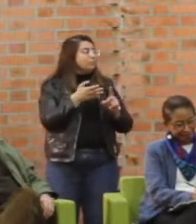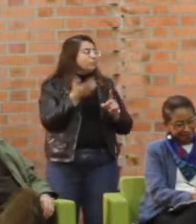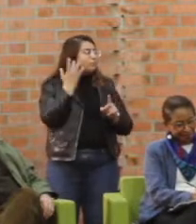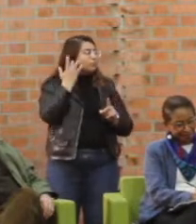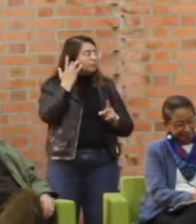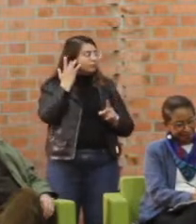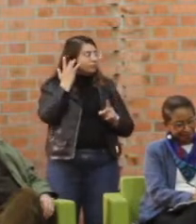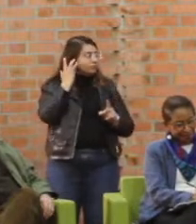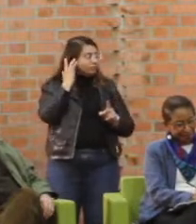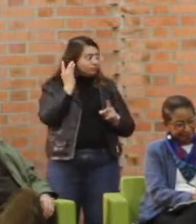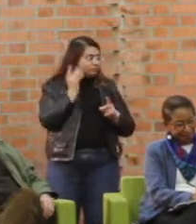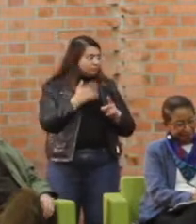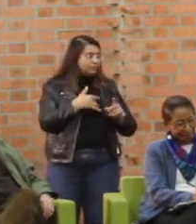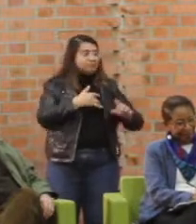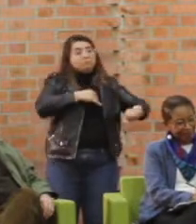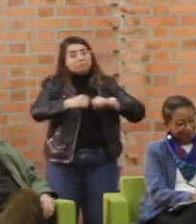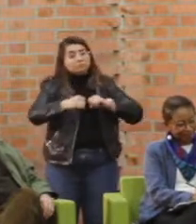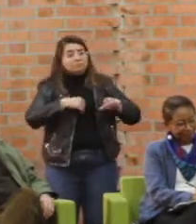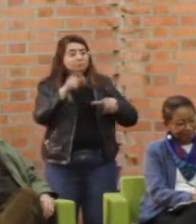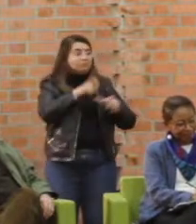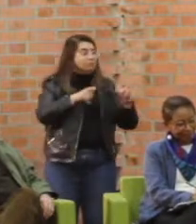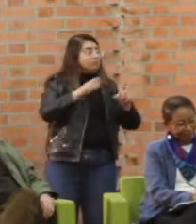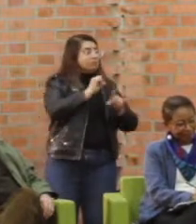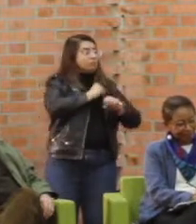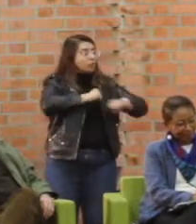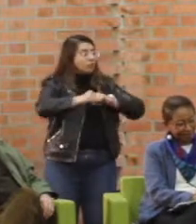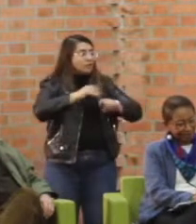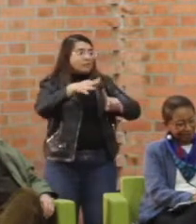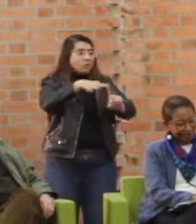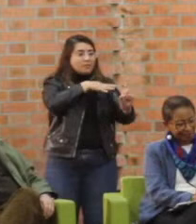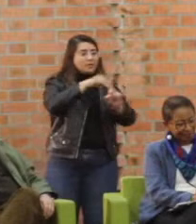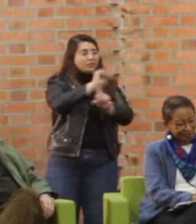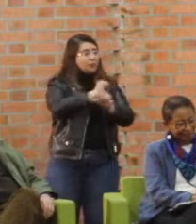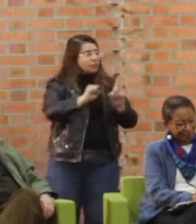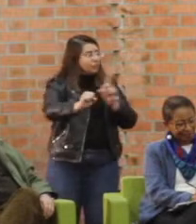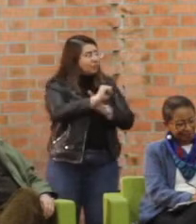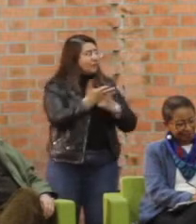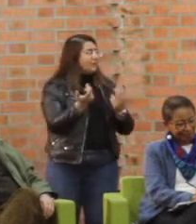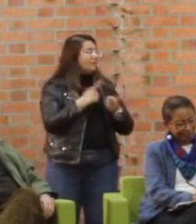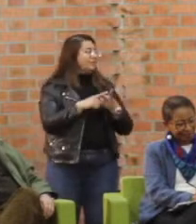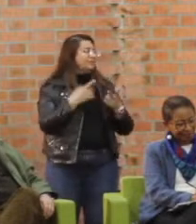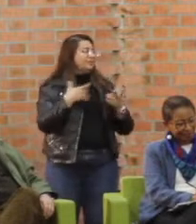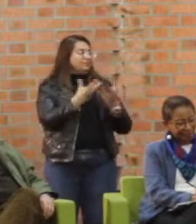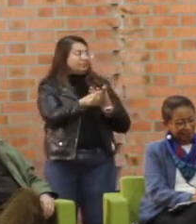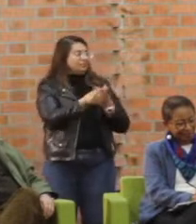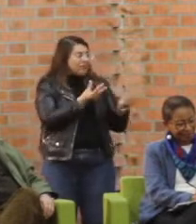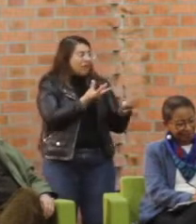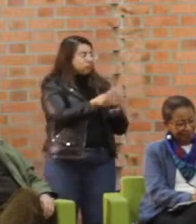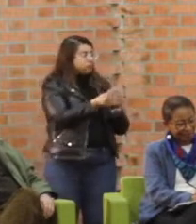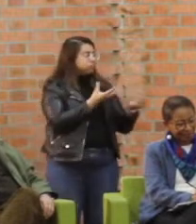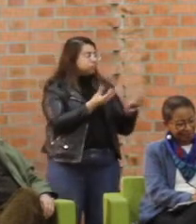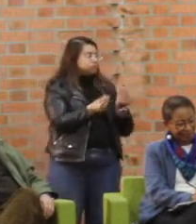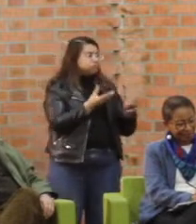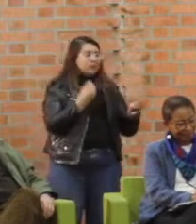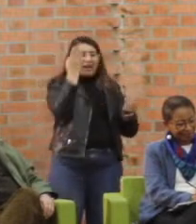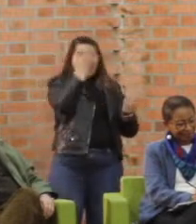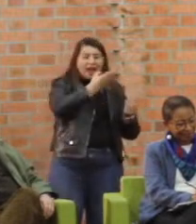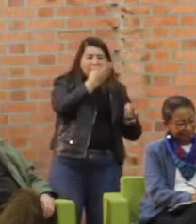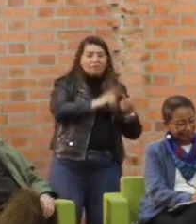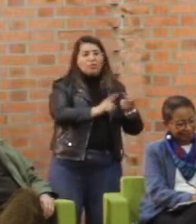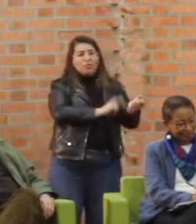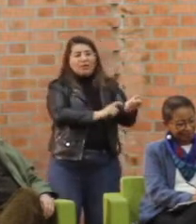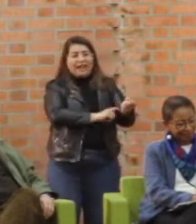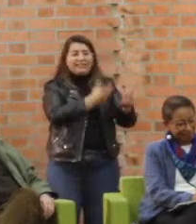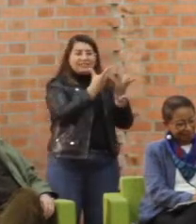las preguntas de los movimientos sociales de los movimientos indígenas de los movimientos negros los movimientos afros y